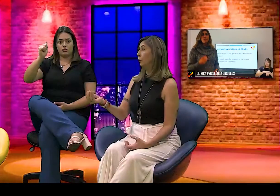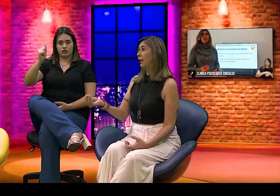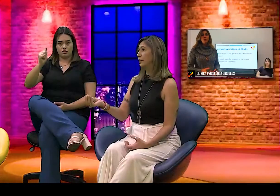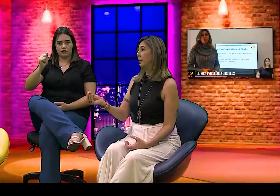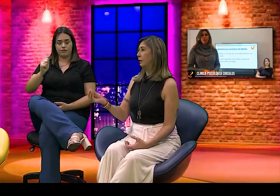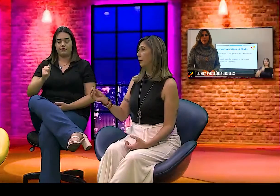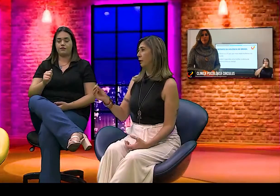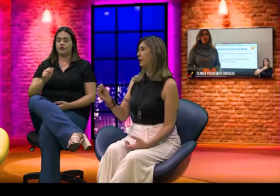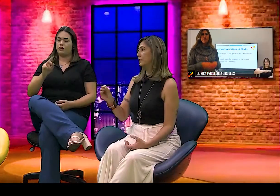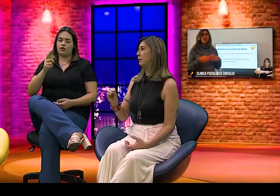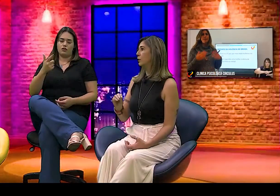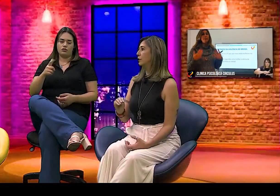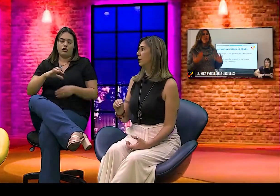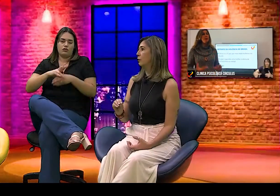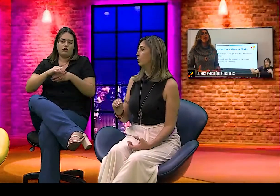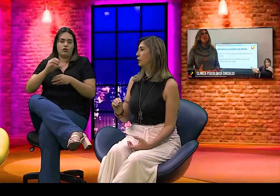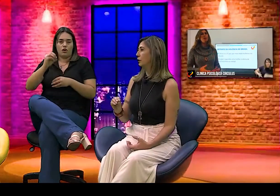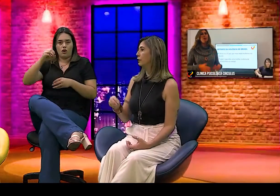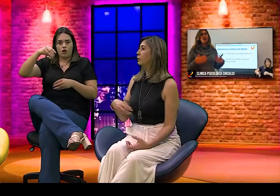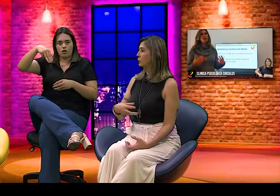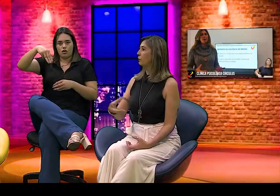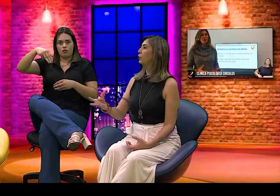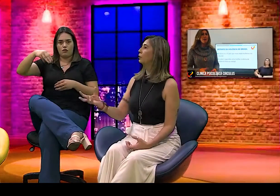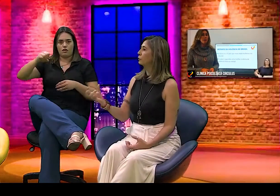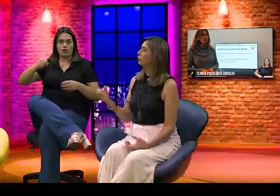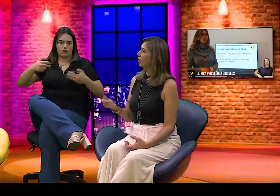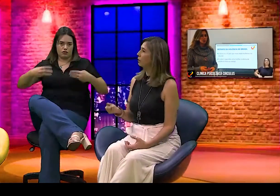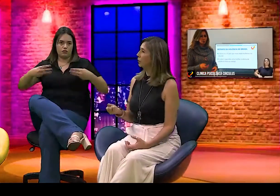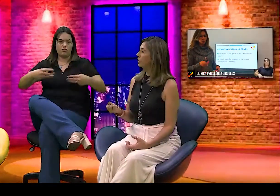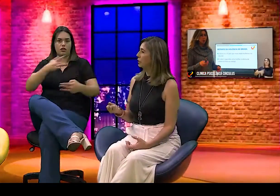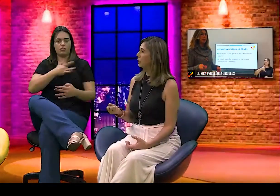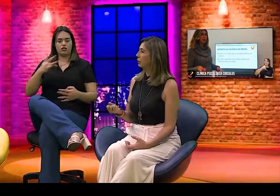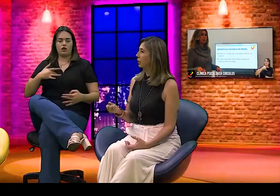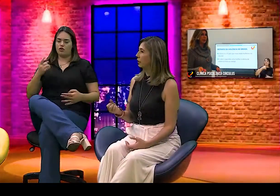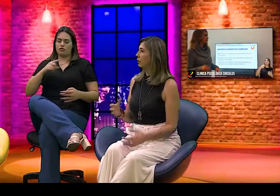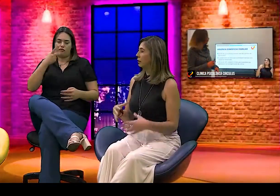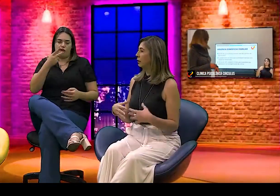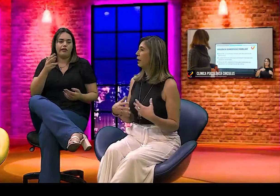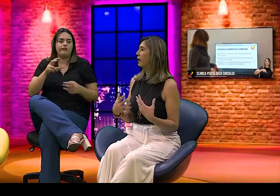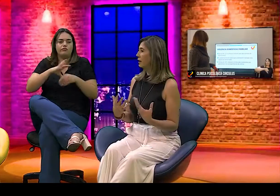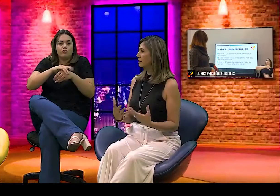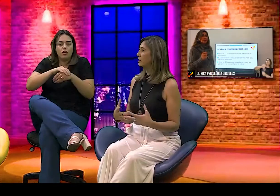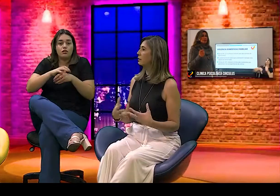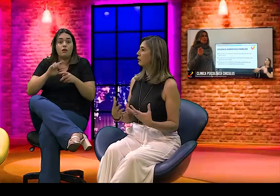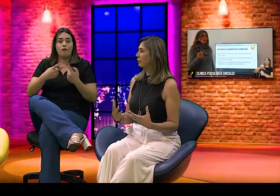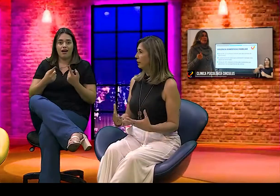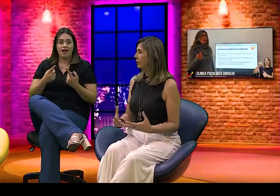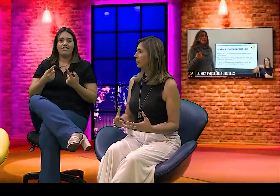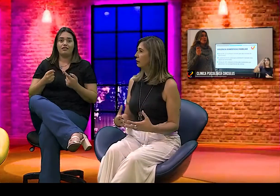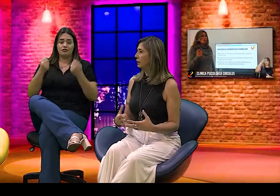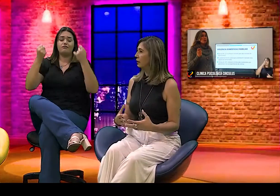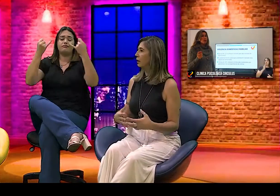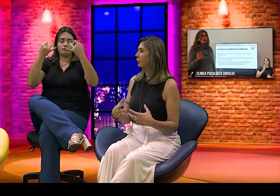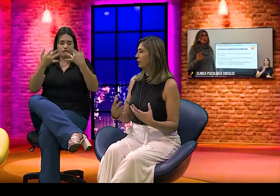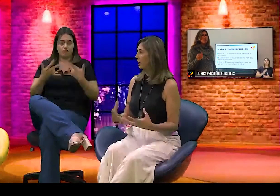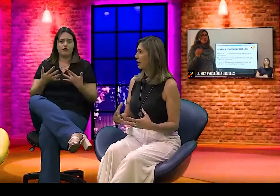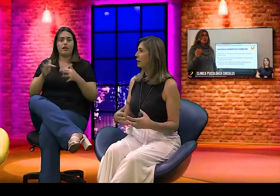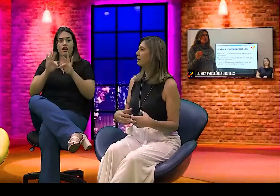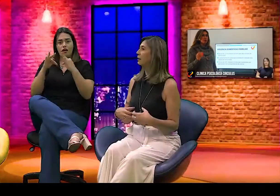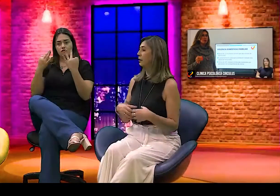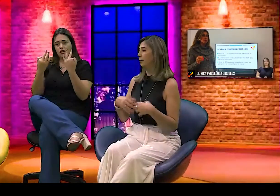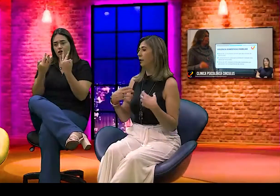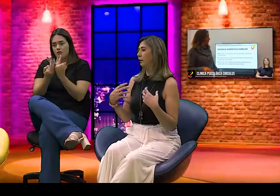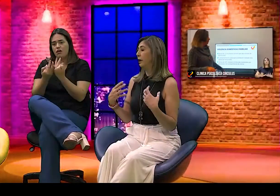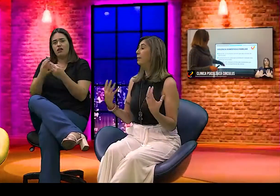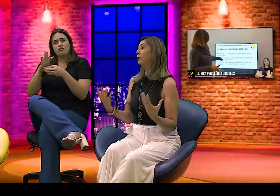dito como doença pela Organização Mundial de Saúde, a gente usa muito isso no meio da dependência química, que é essa questão da família, né,